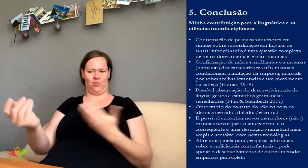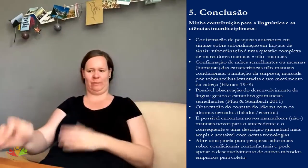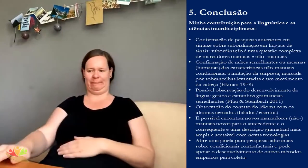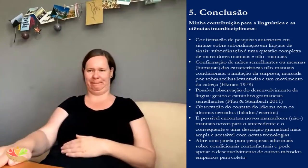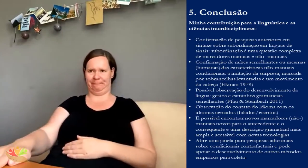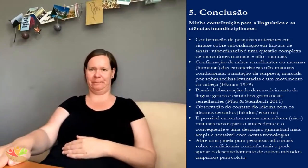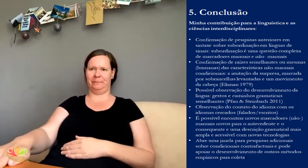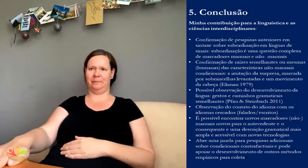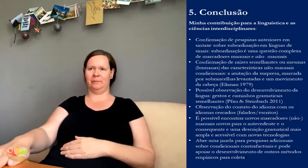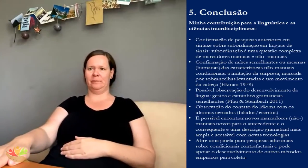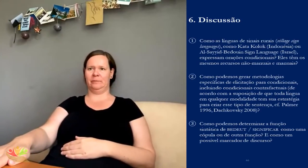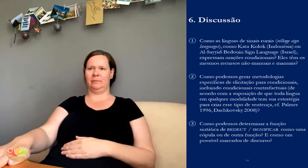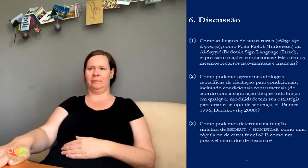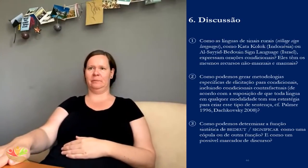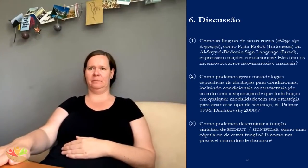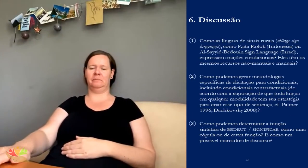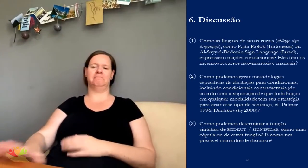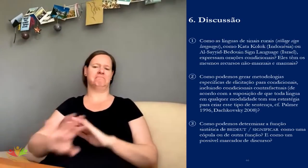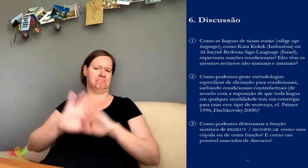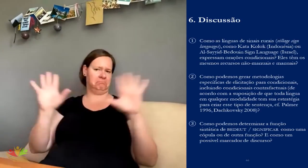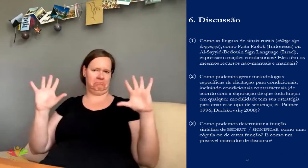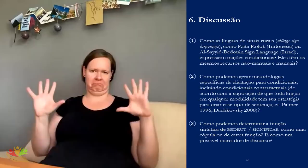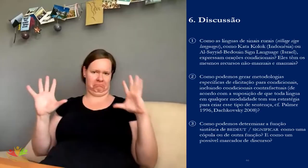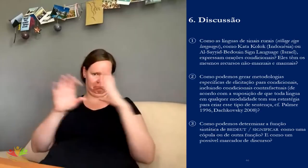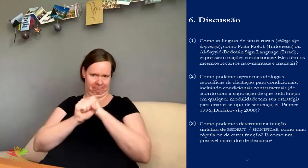forma natural.